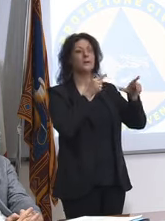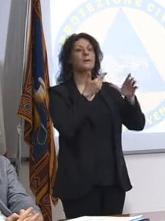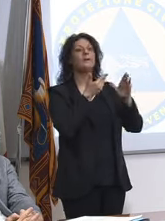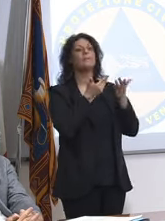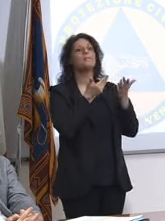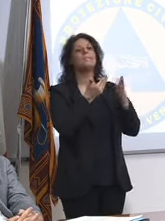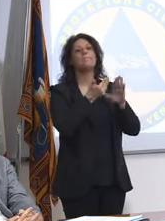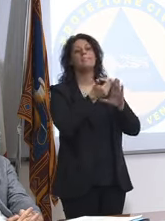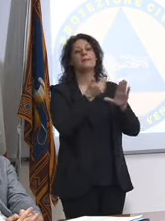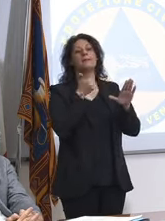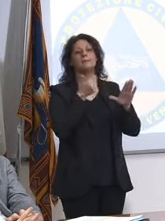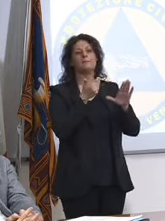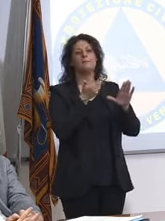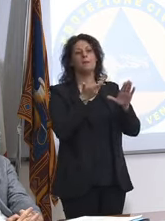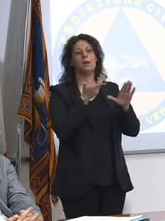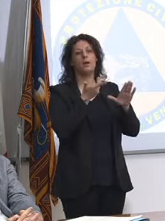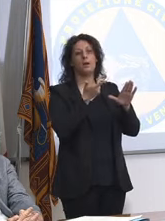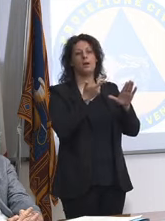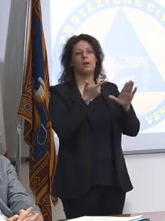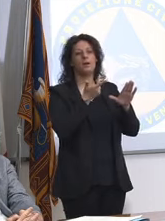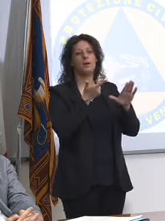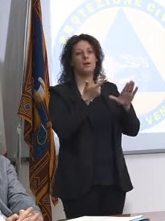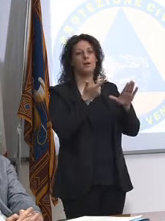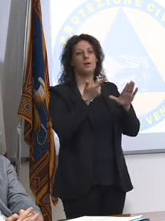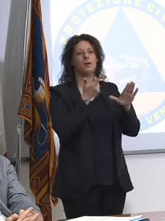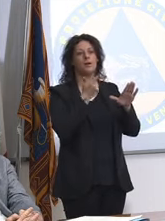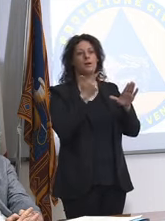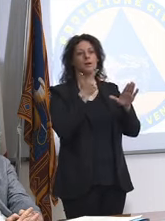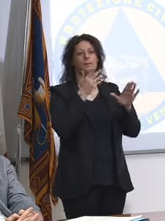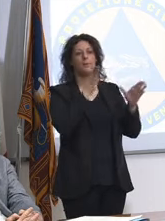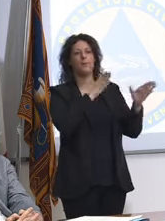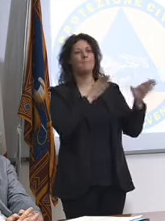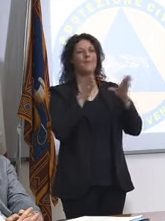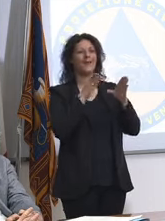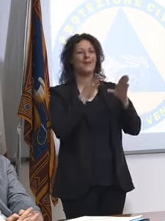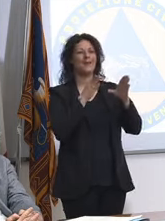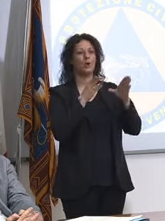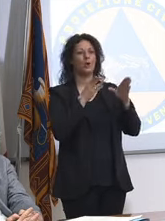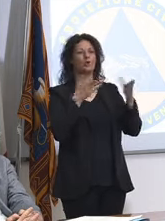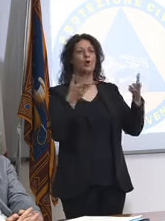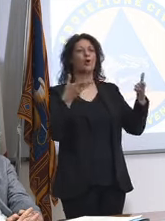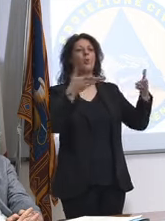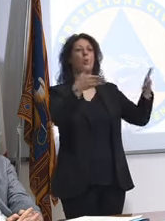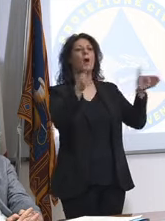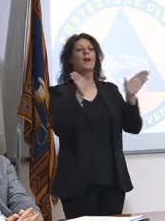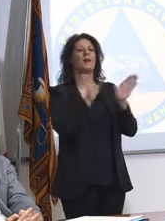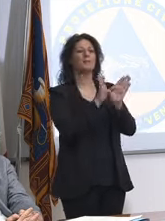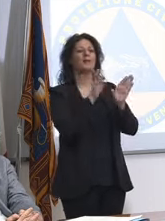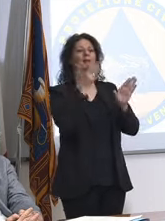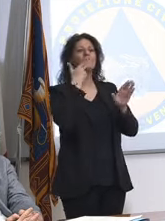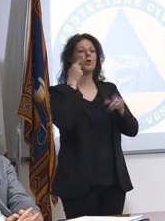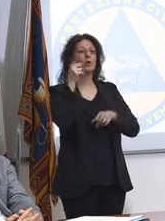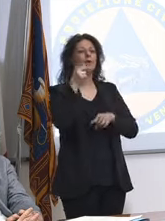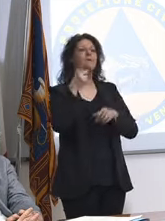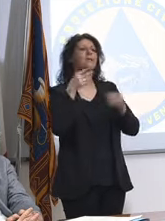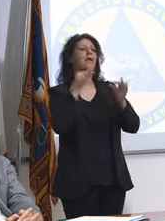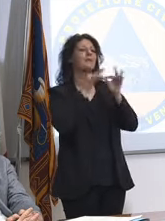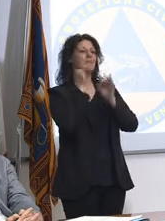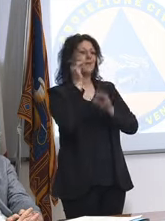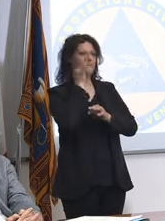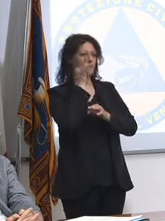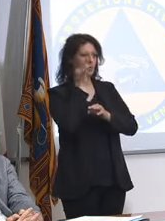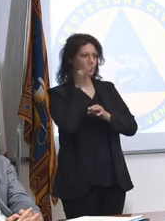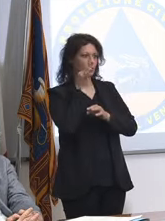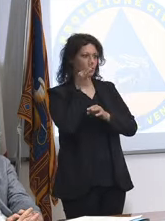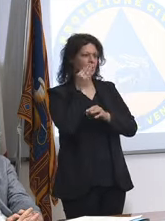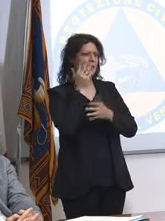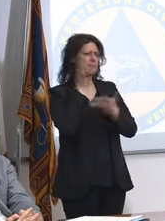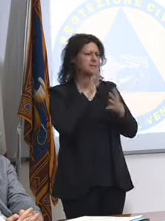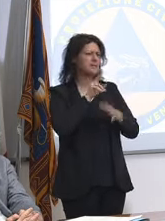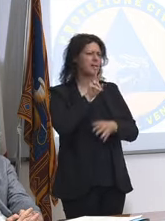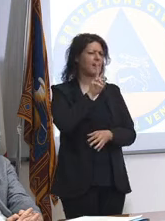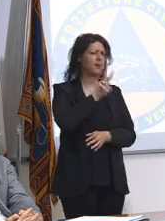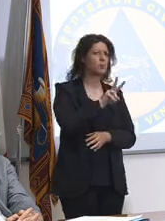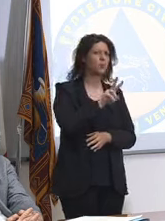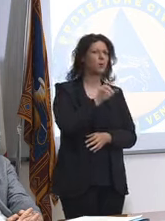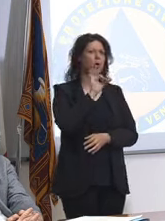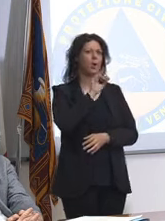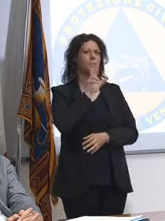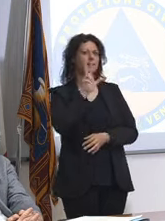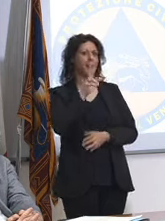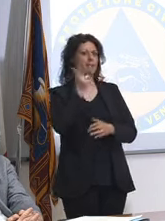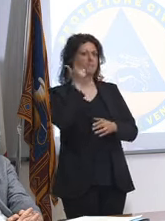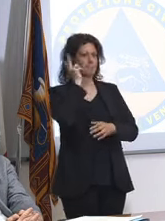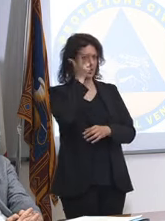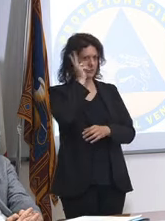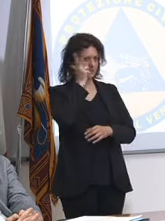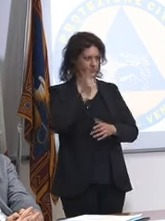a fine, insomma, del periodo di restrizione di questa località. Mi pare che fosse il 2 o il 3 marzo.